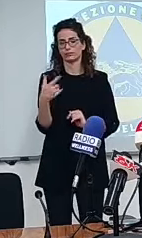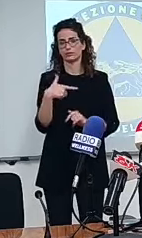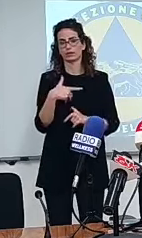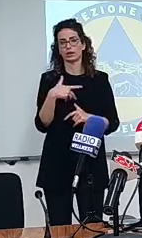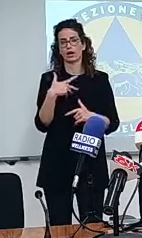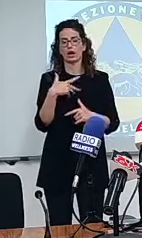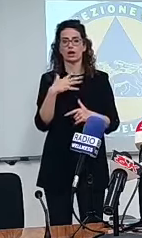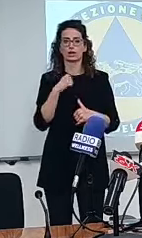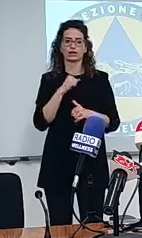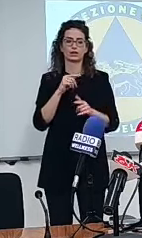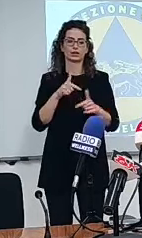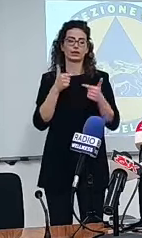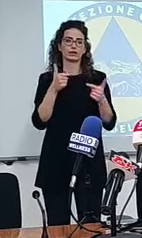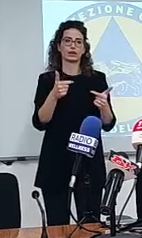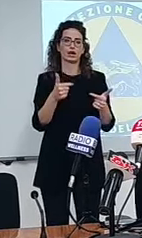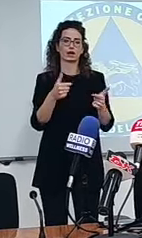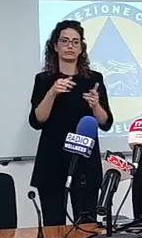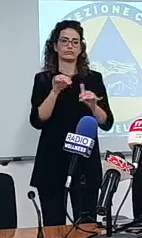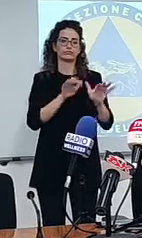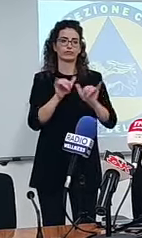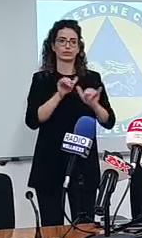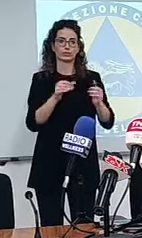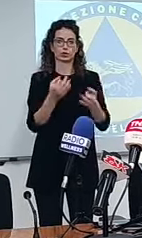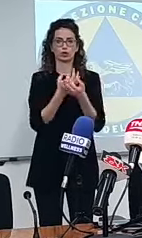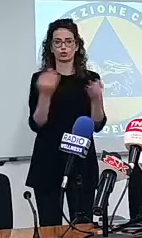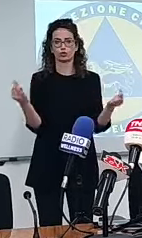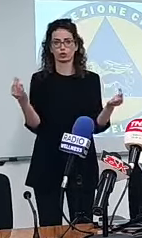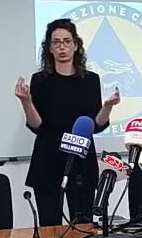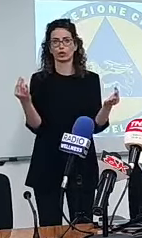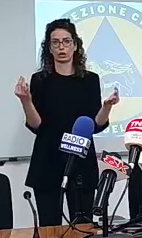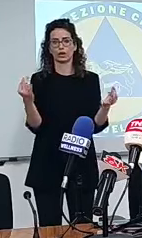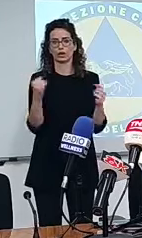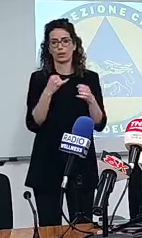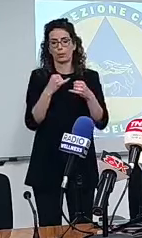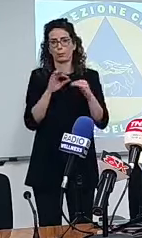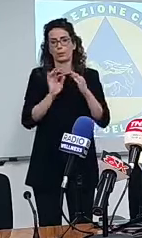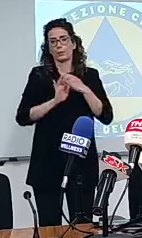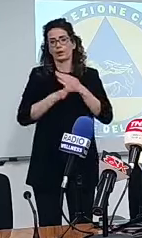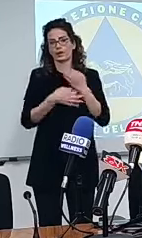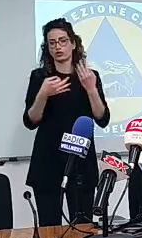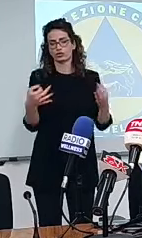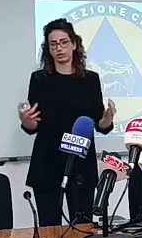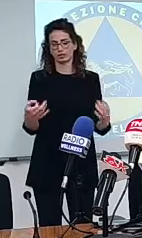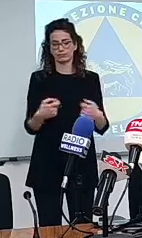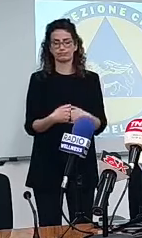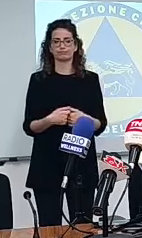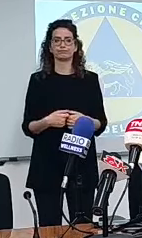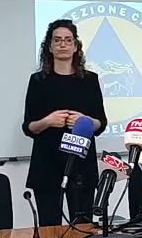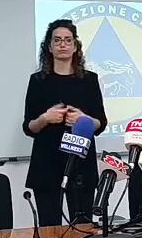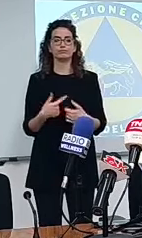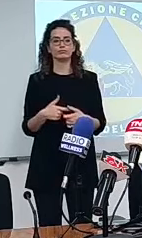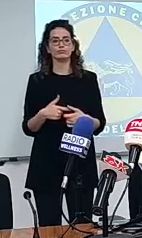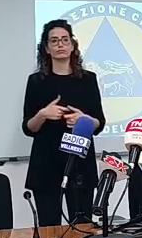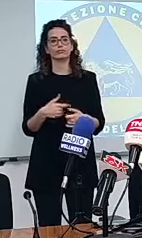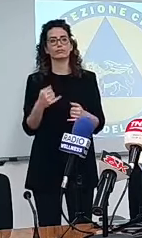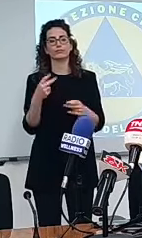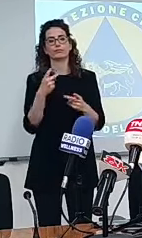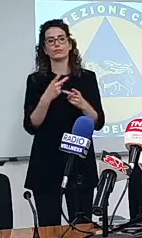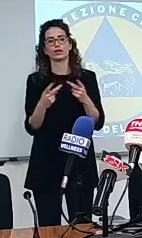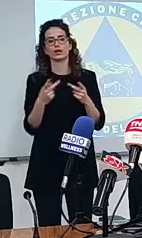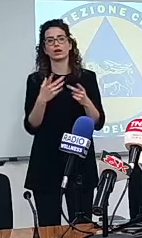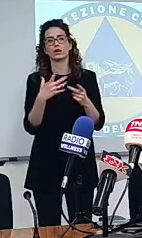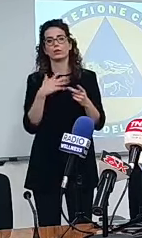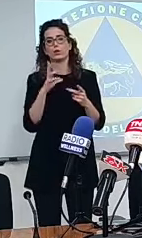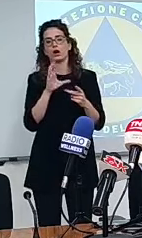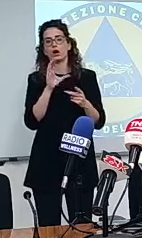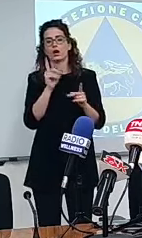dare indicazioni anche corrette e anche puntuali, andare incontro a quelle che sono le esigenze. Quindi cercheremo un po' di trovare